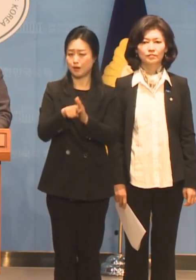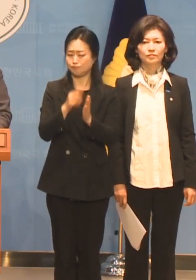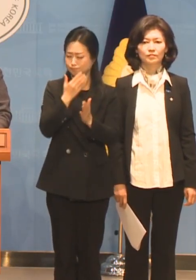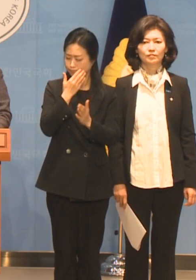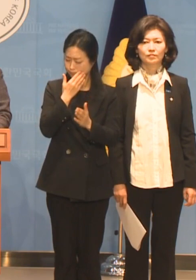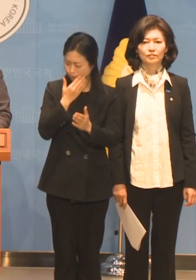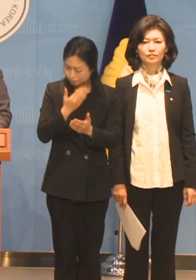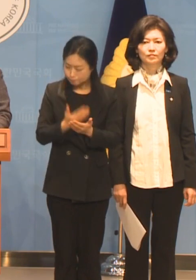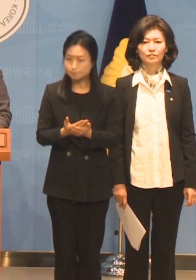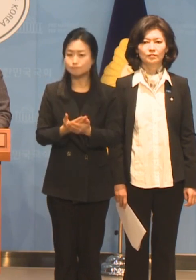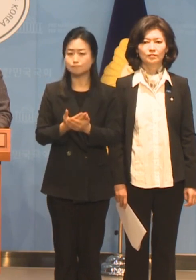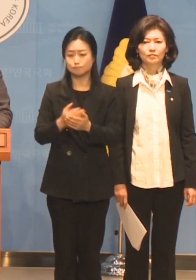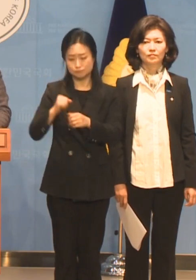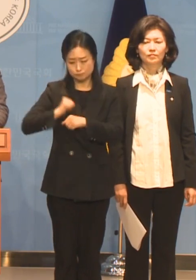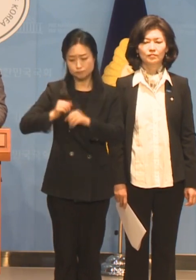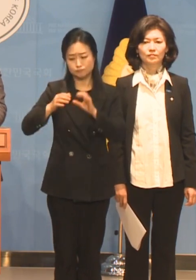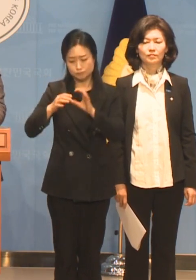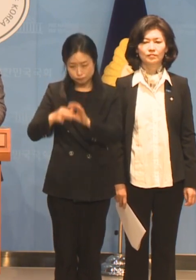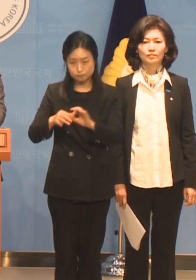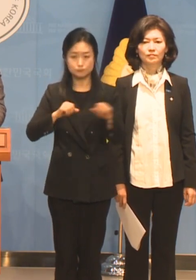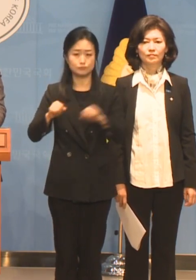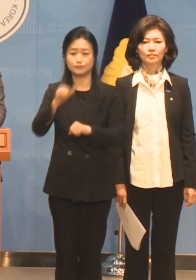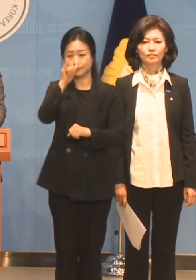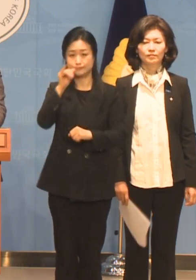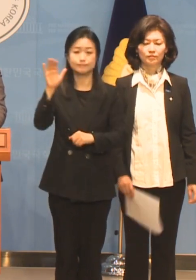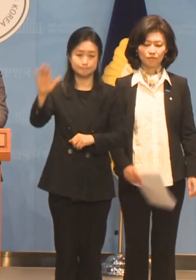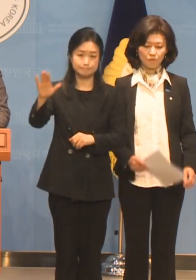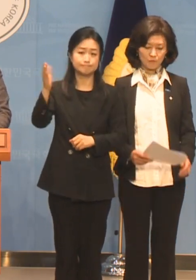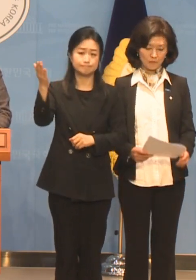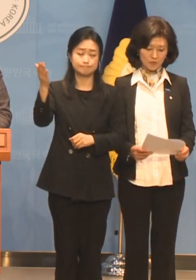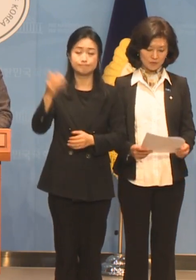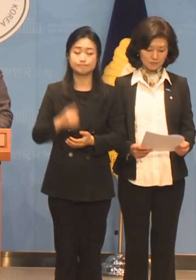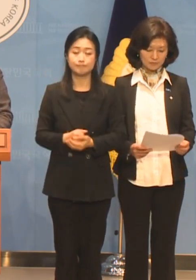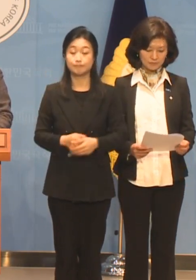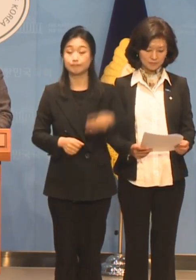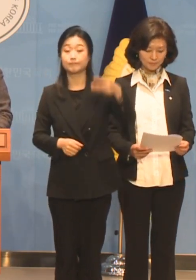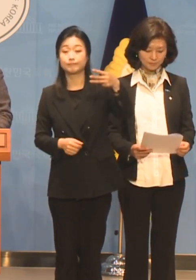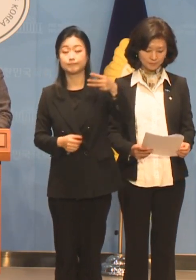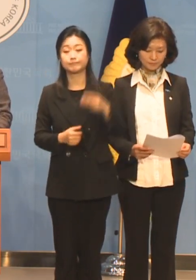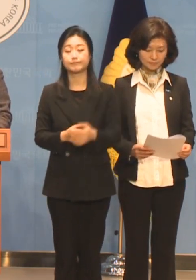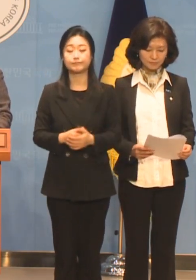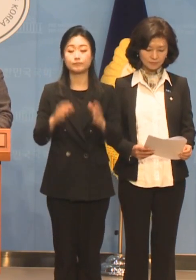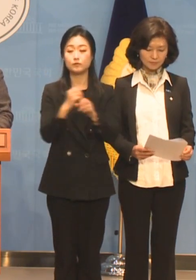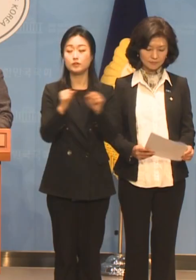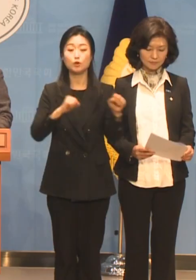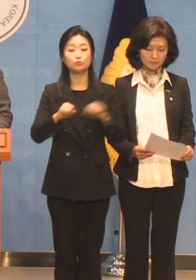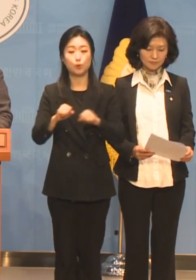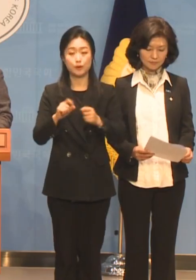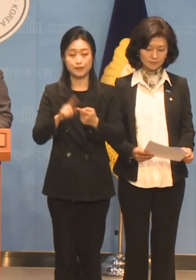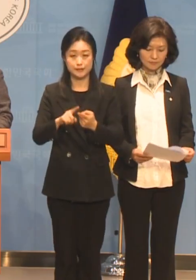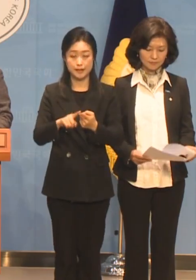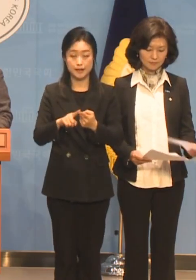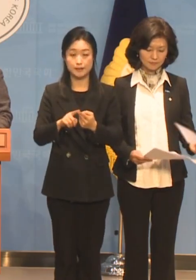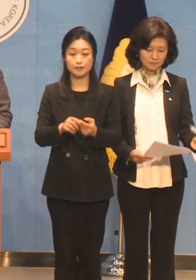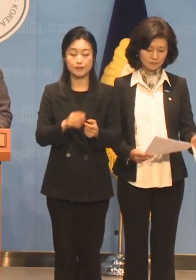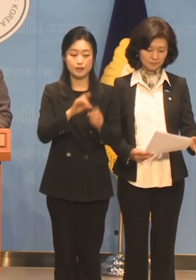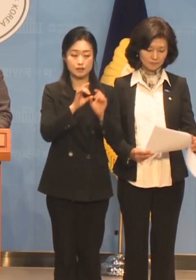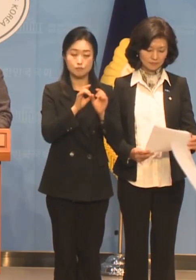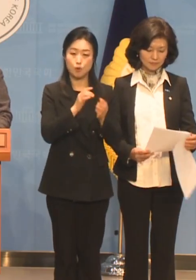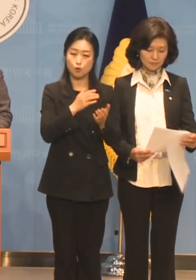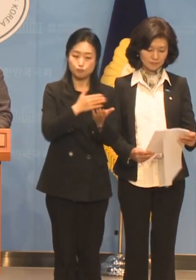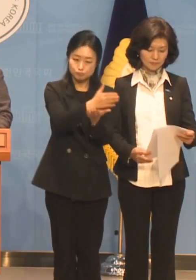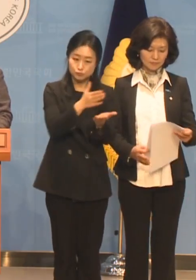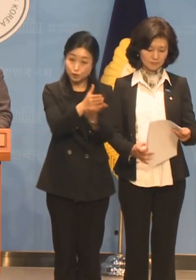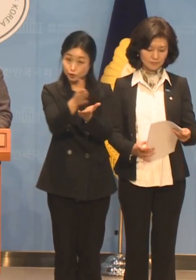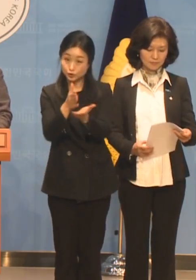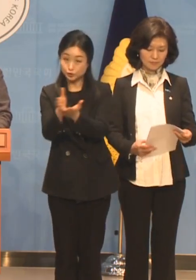중요한 축을 이루고 있습니다. 셋째, 독립운동의 유형별로